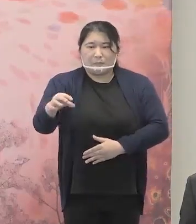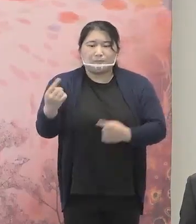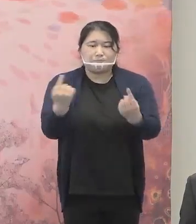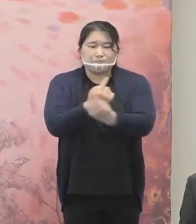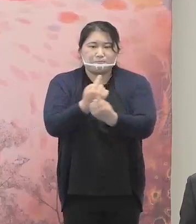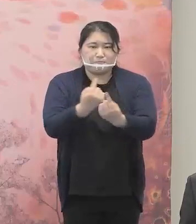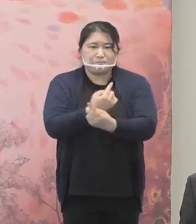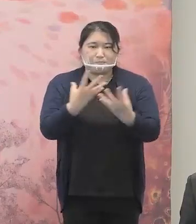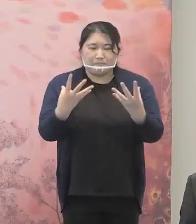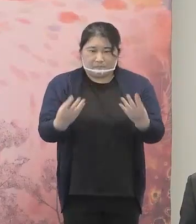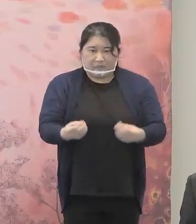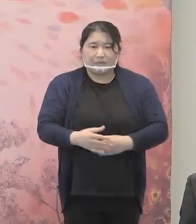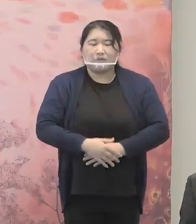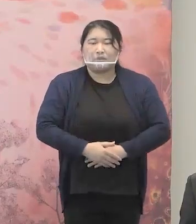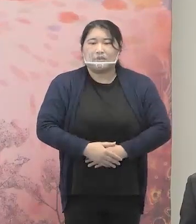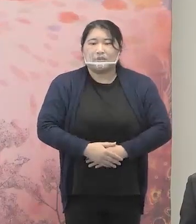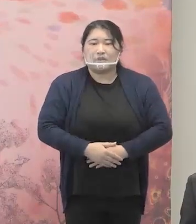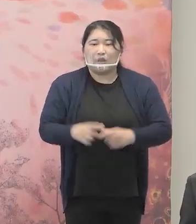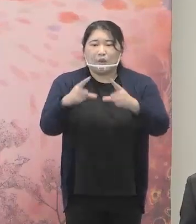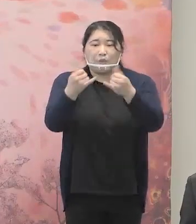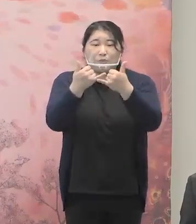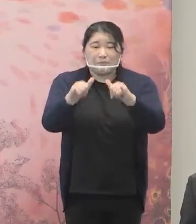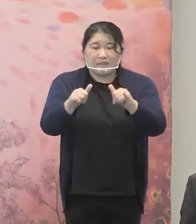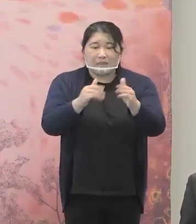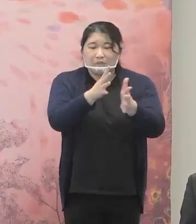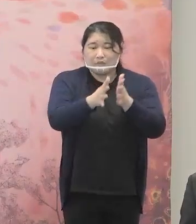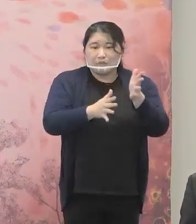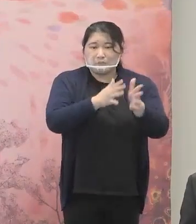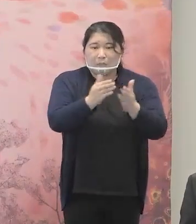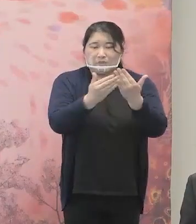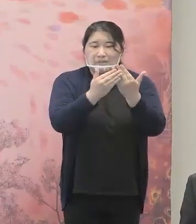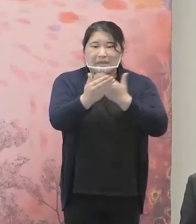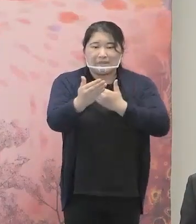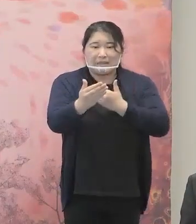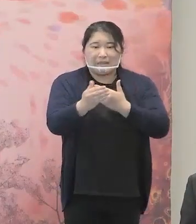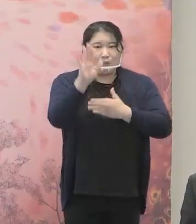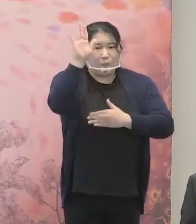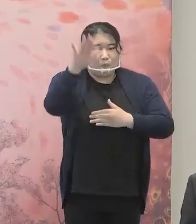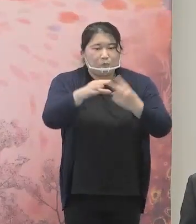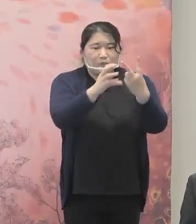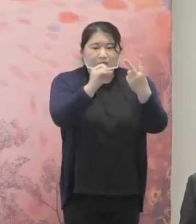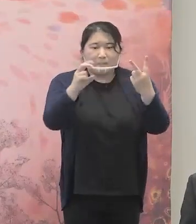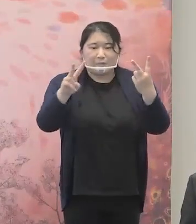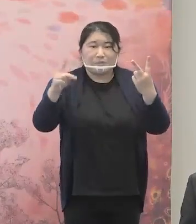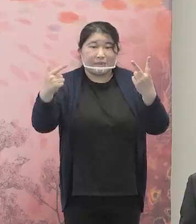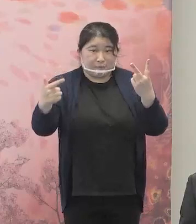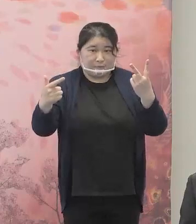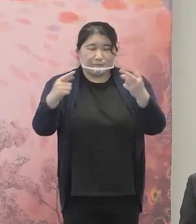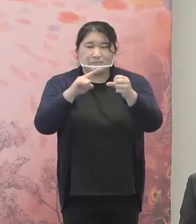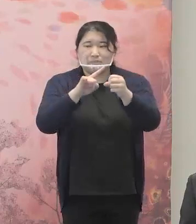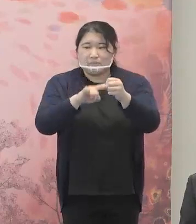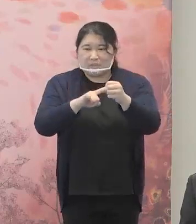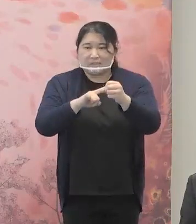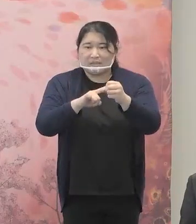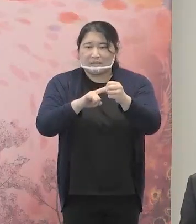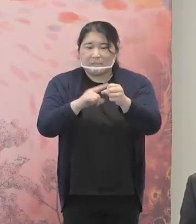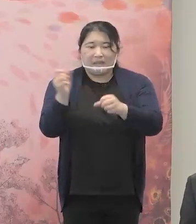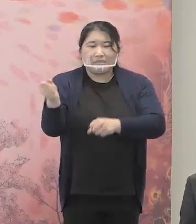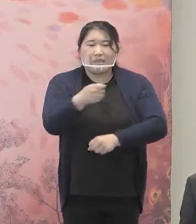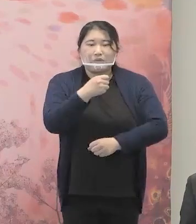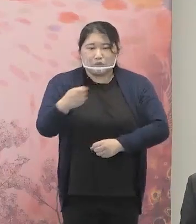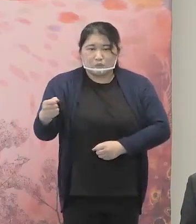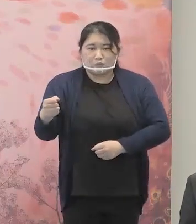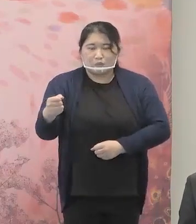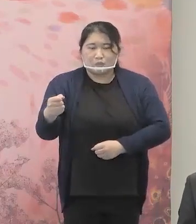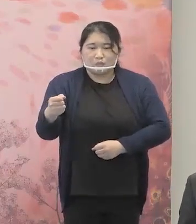。国民スポーツ大会では8年のいわゆる国スポでも、テニスやソフトテニス、公式